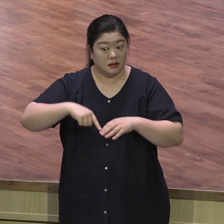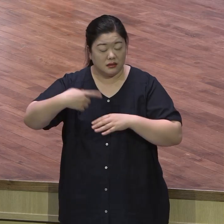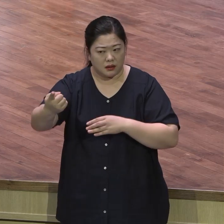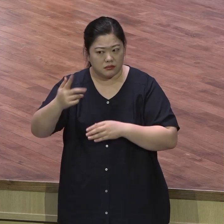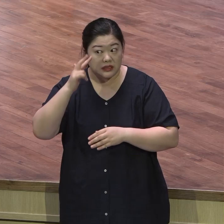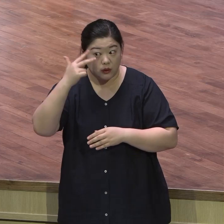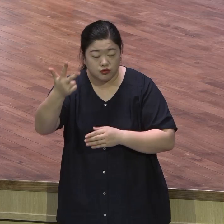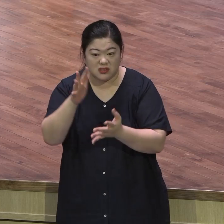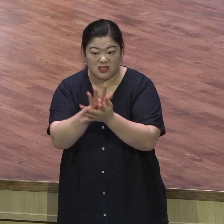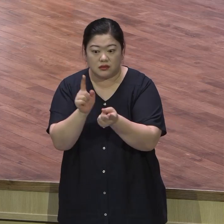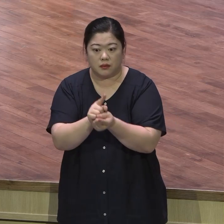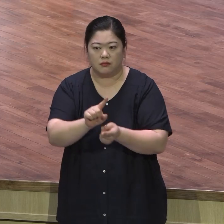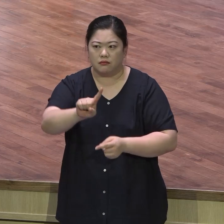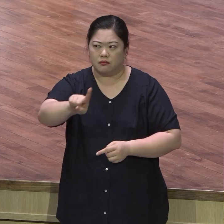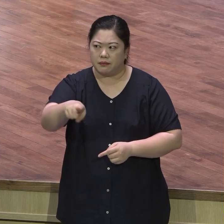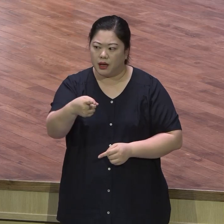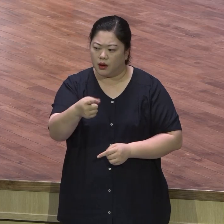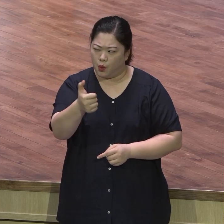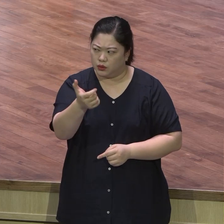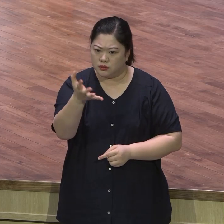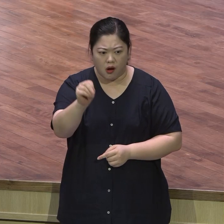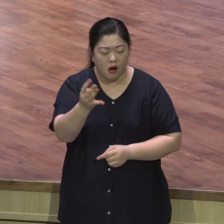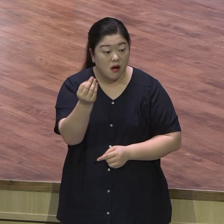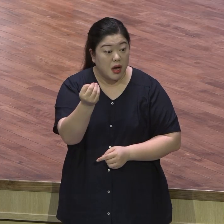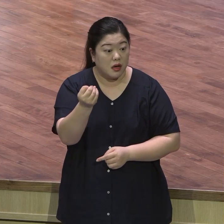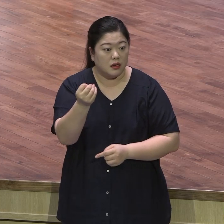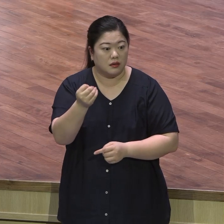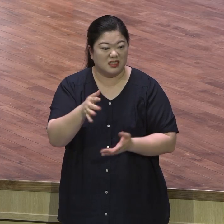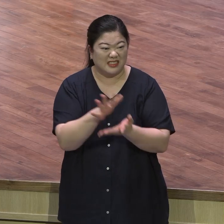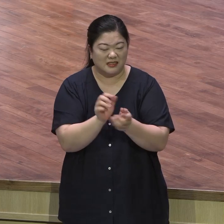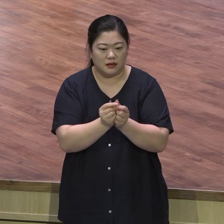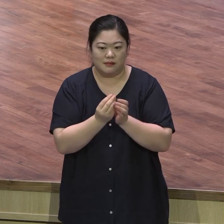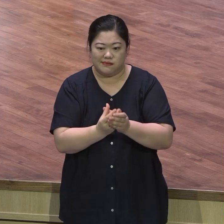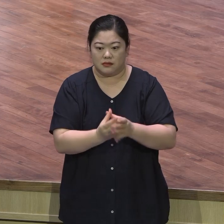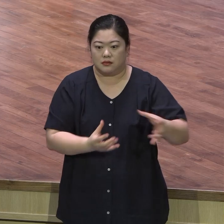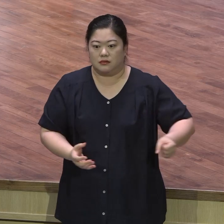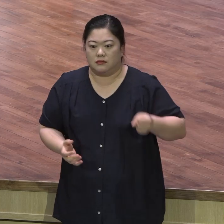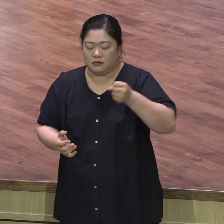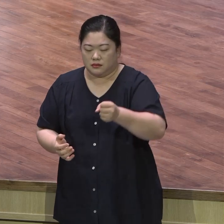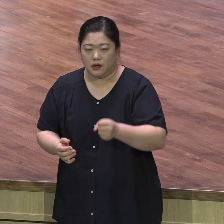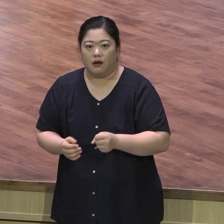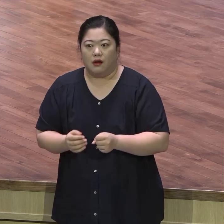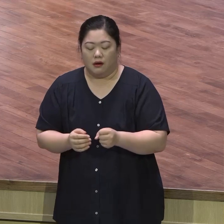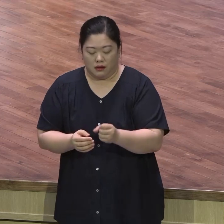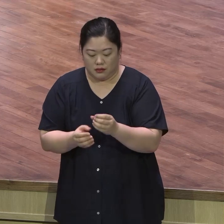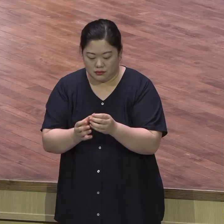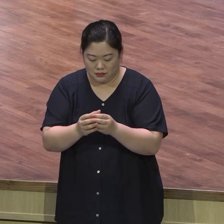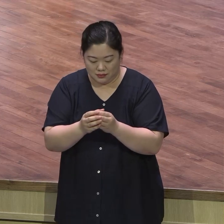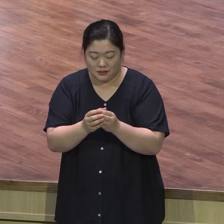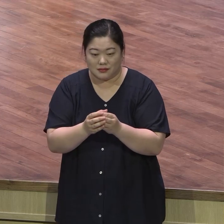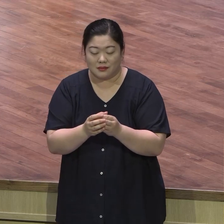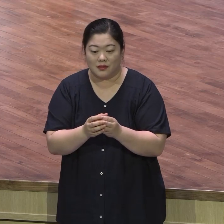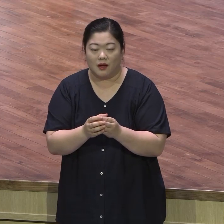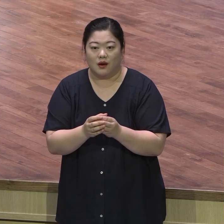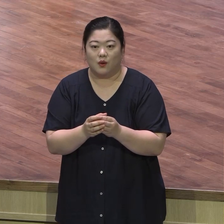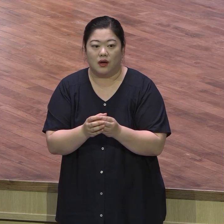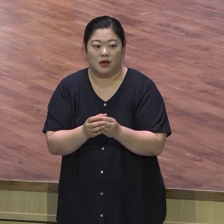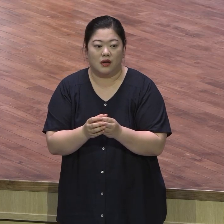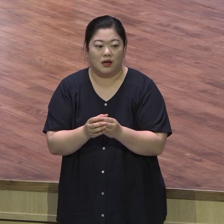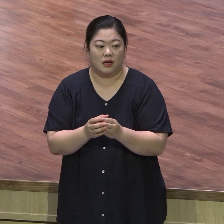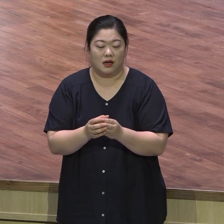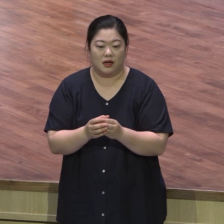어제 여기 저 완료하면서 이야기하죠. 완료할 때 집 6차를 등기부 다 들어가서 학교 갔다가